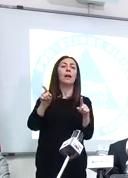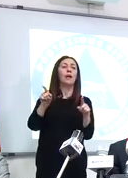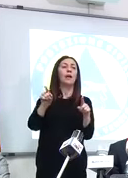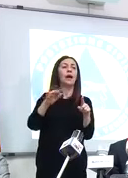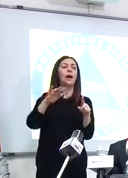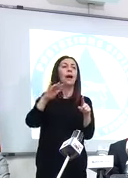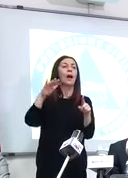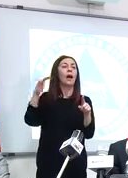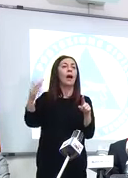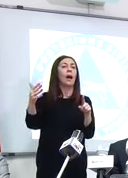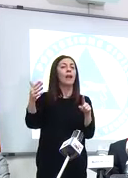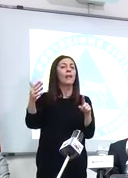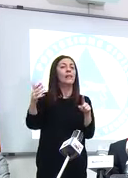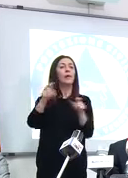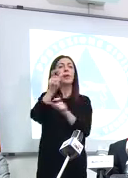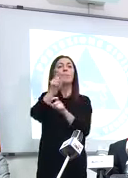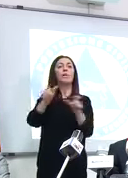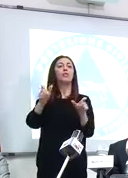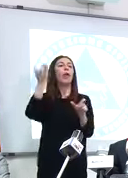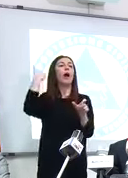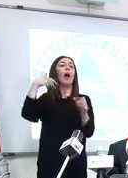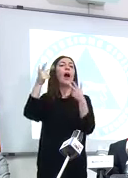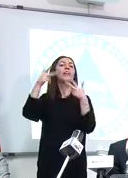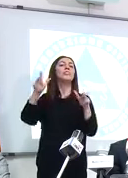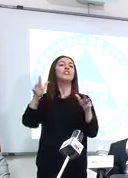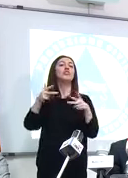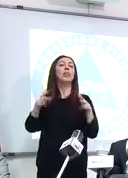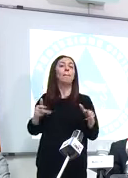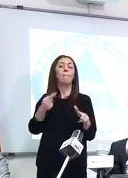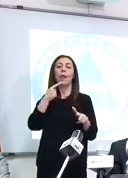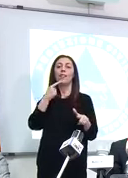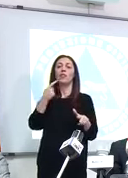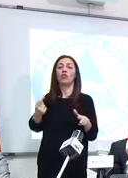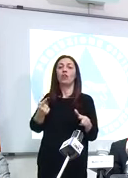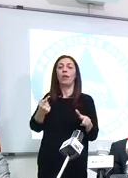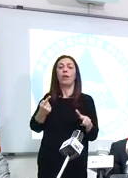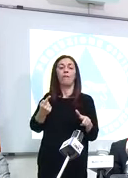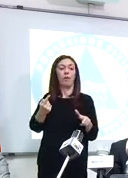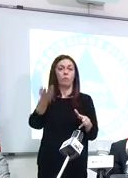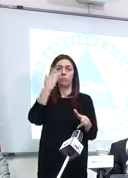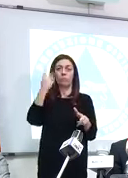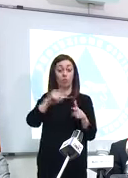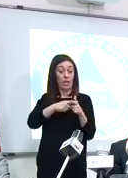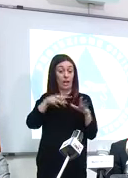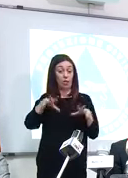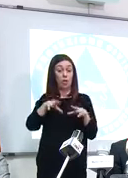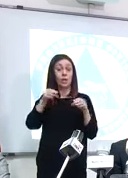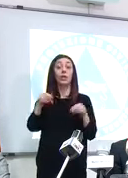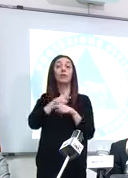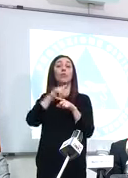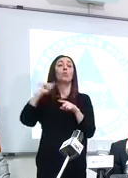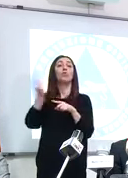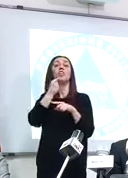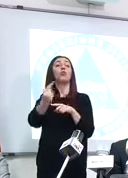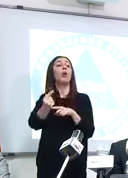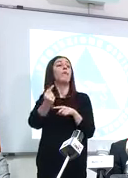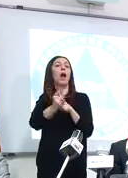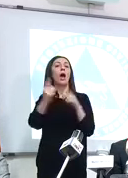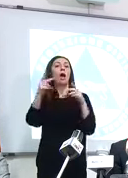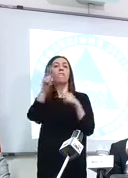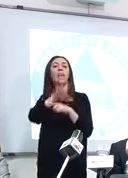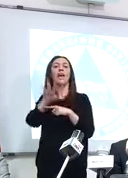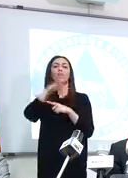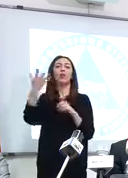del Veneto. Dove stanno a chiedere a loro perché calete? Sono gli stessi che dicevano a inizio gennaio che bisogna fare il lockdown per salvare il Veneto. Ma perché